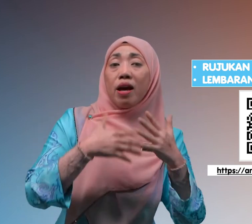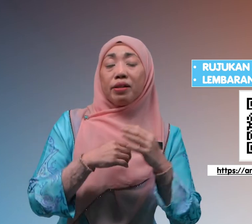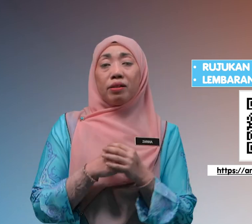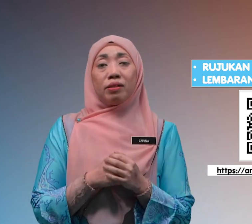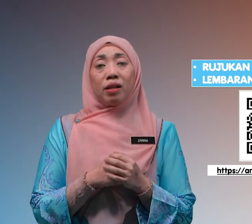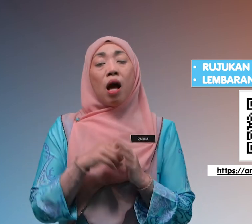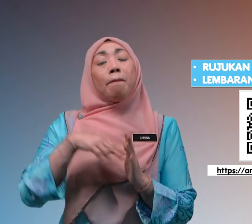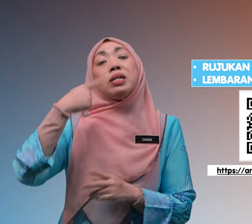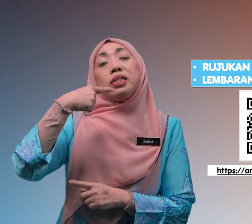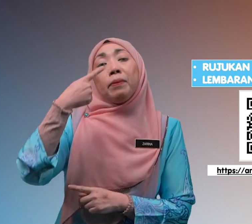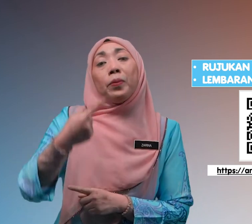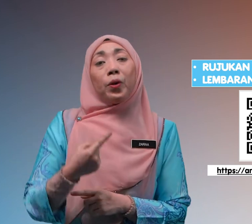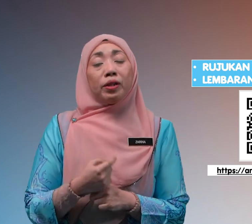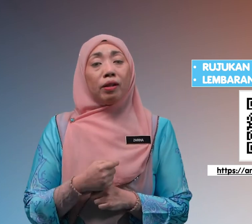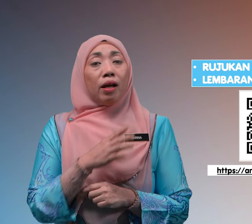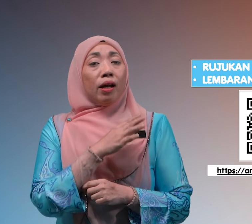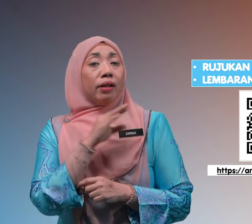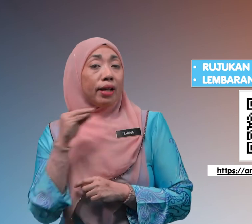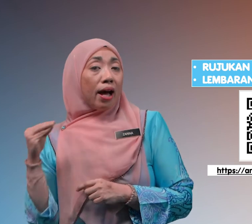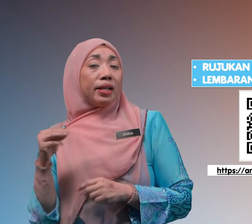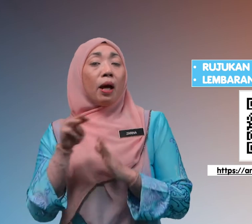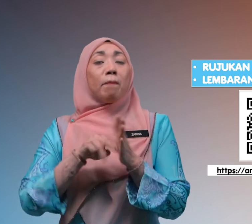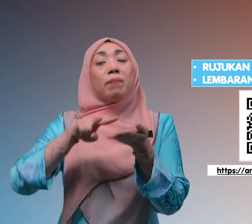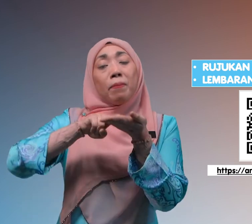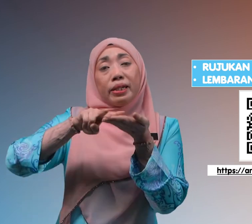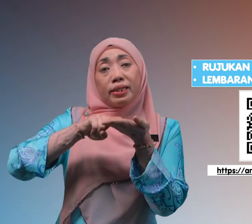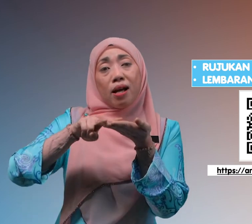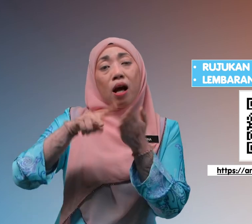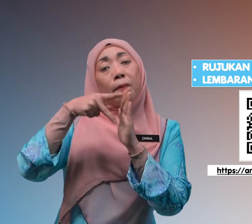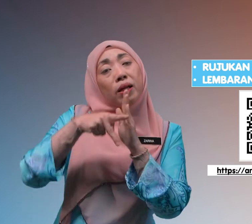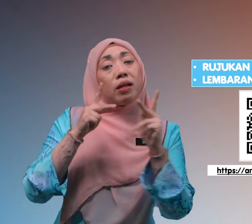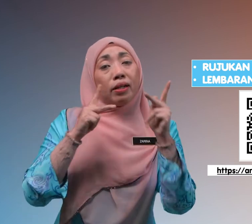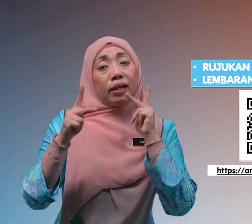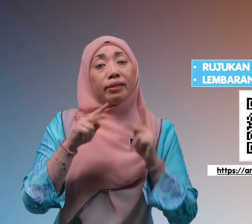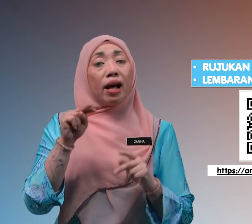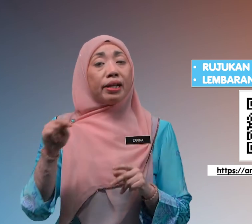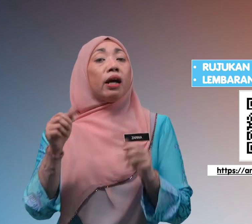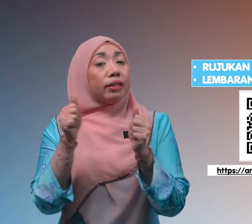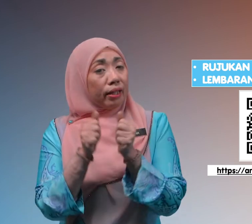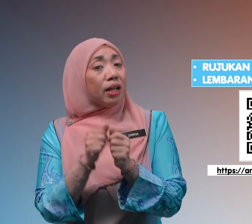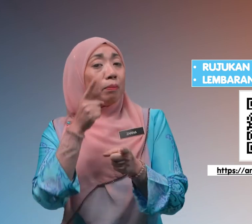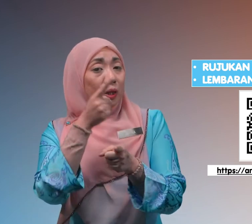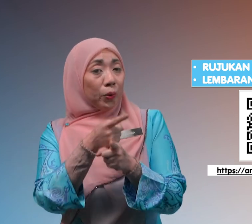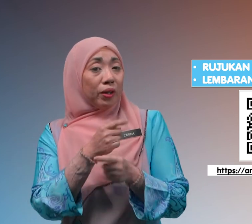berisyarat, menyebut dan membaca perkataan dengan betul.